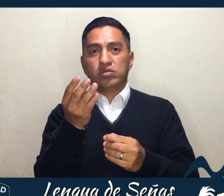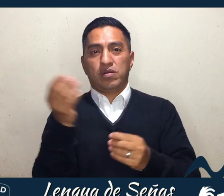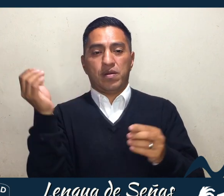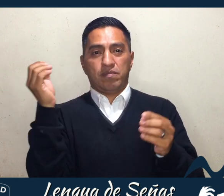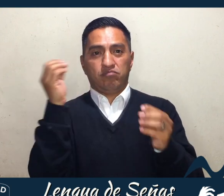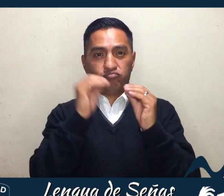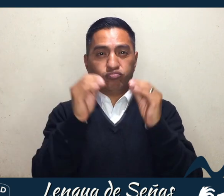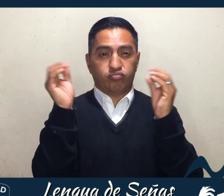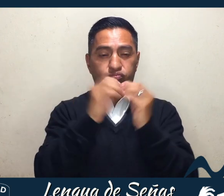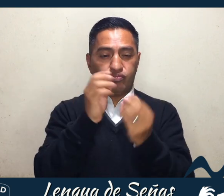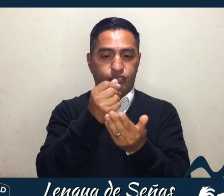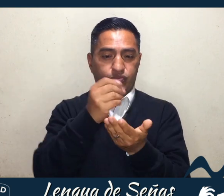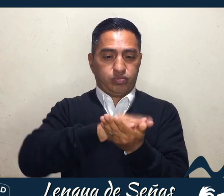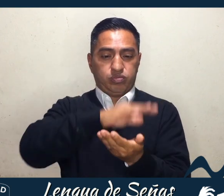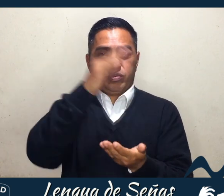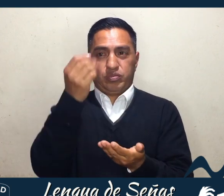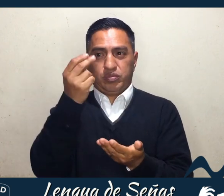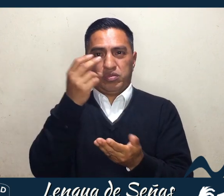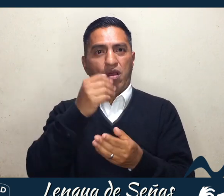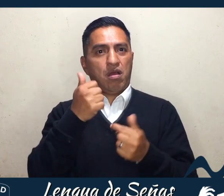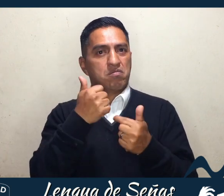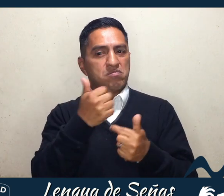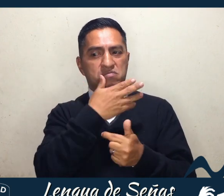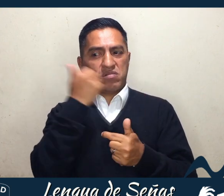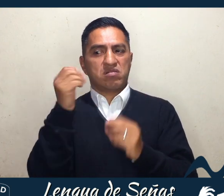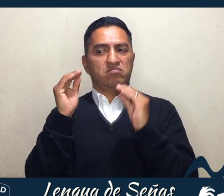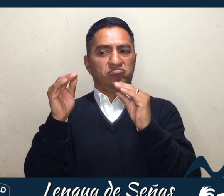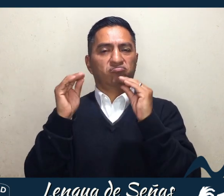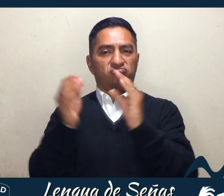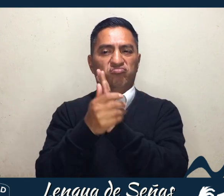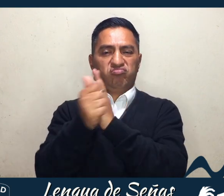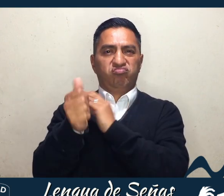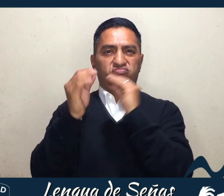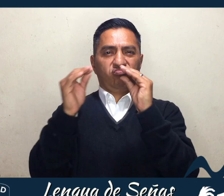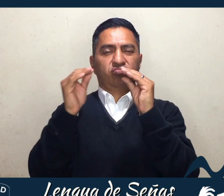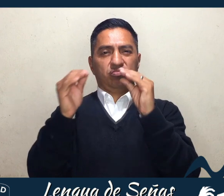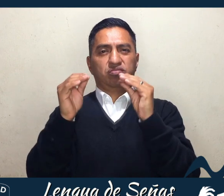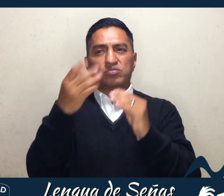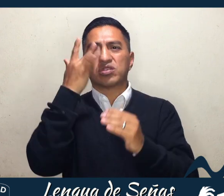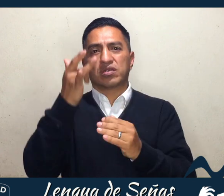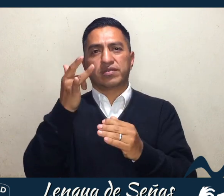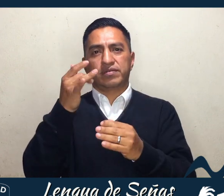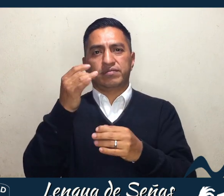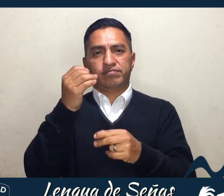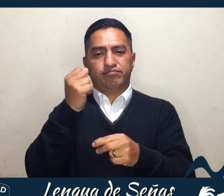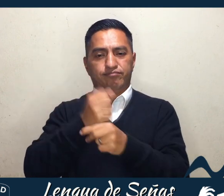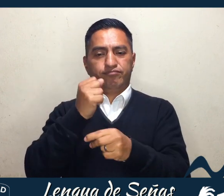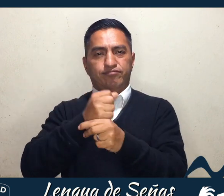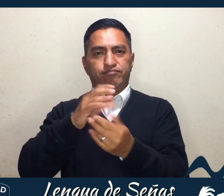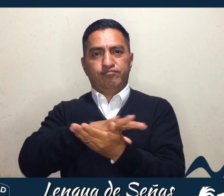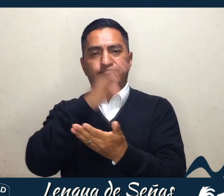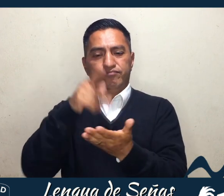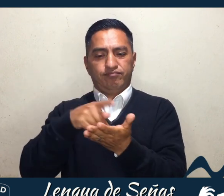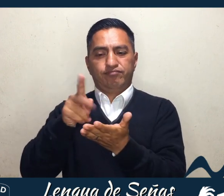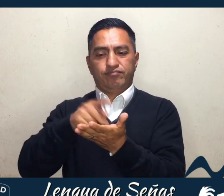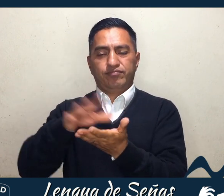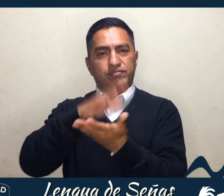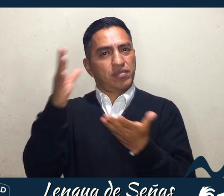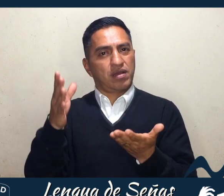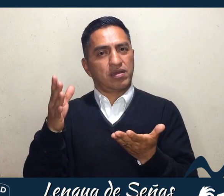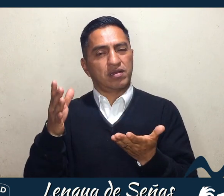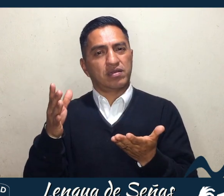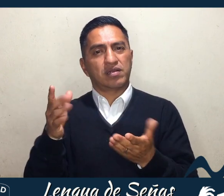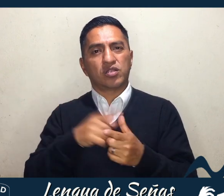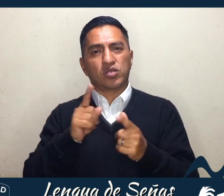obviamente, se consideraba que mejor era su enseñanza y mayor prestigio se tenía. Y en ese concepto